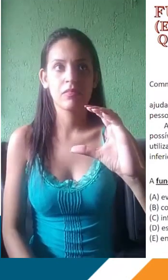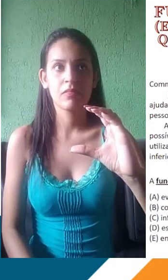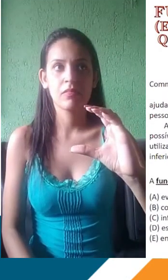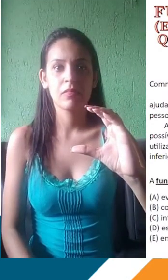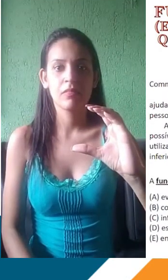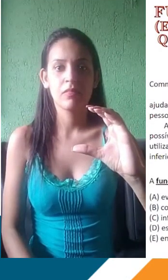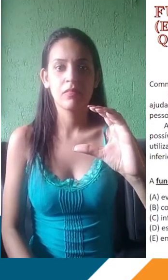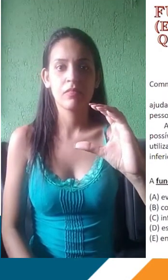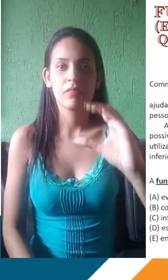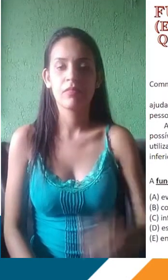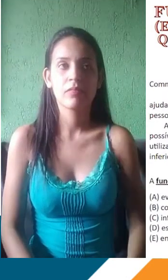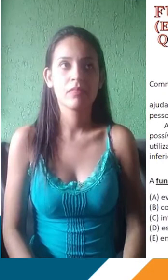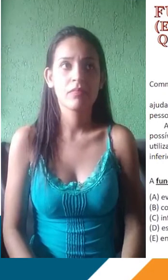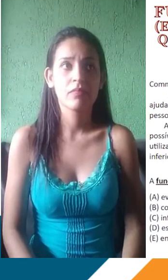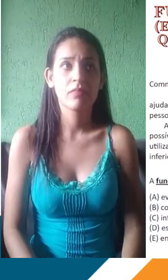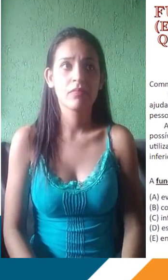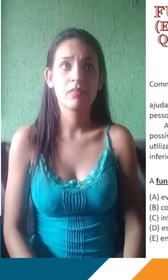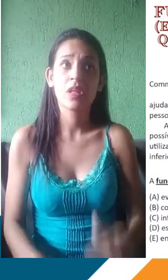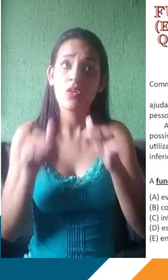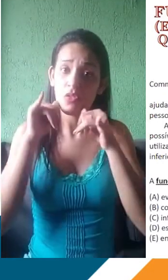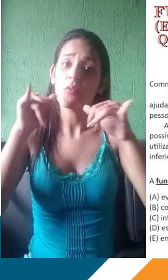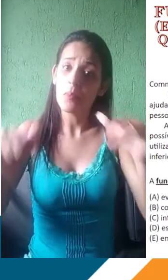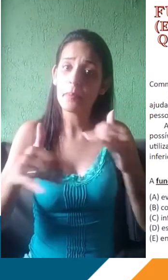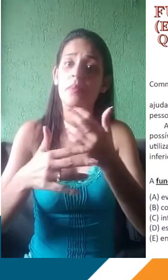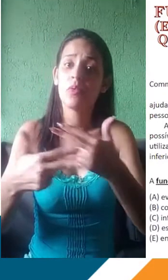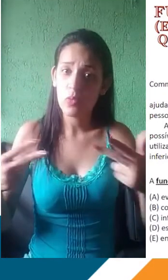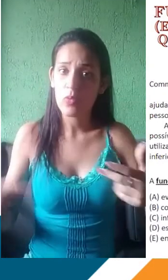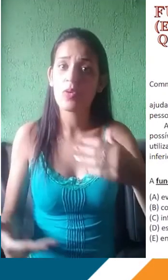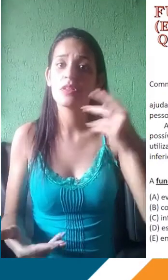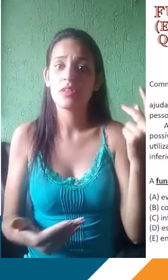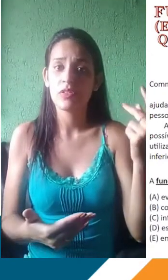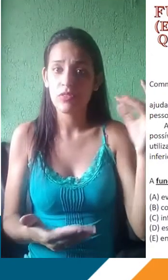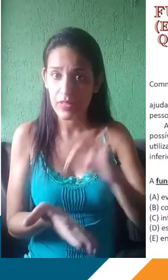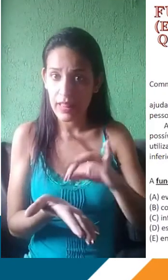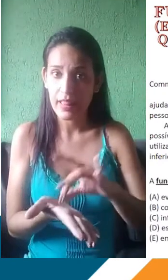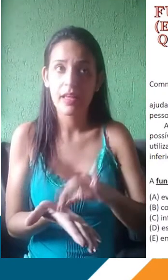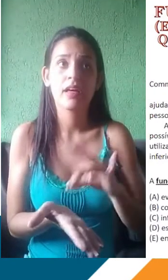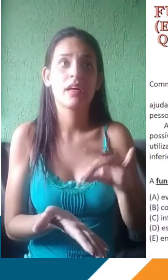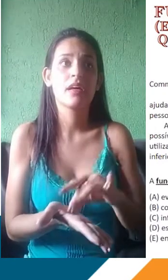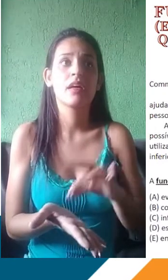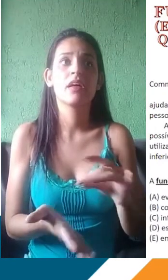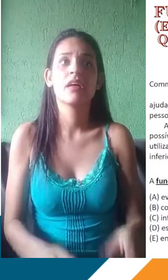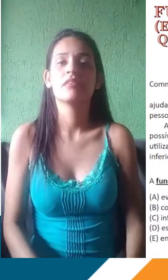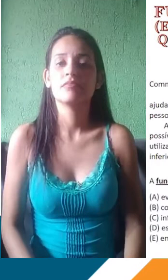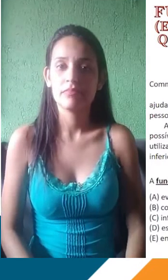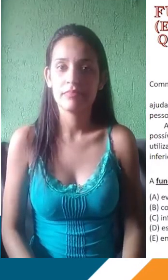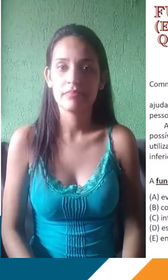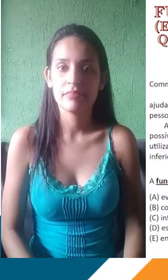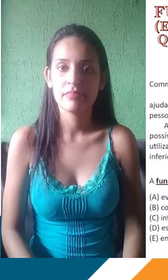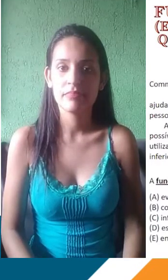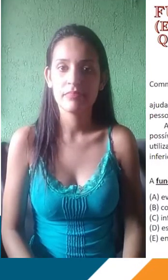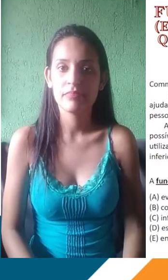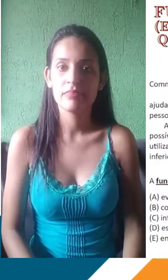como trata da informação sobre dados reais, é ela que trata da questão primordial